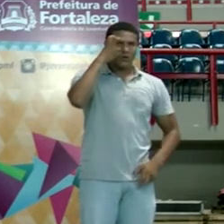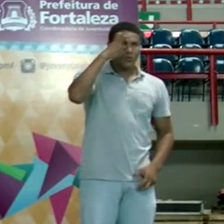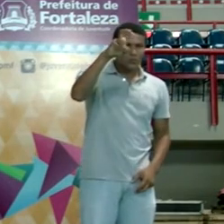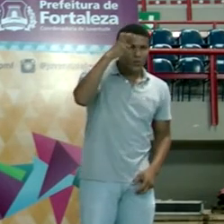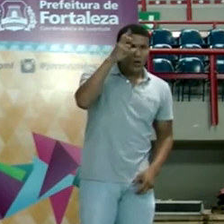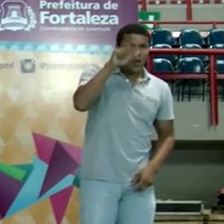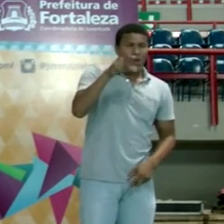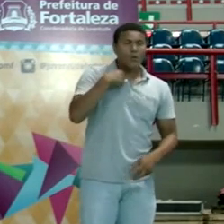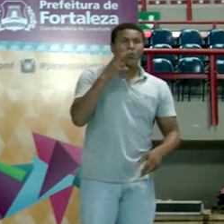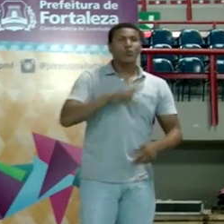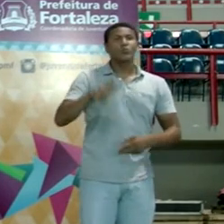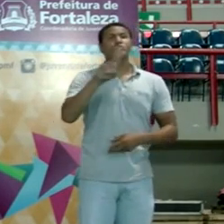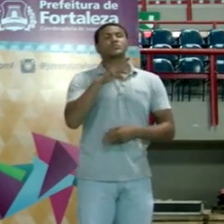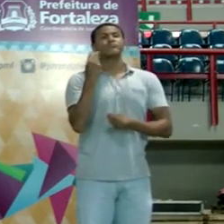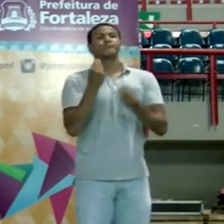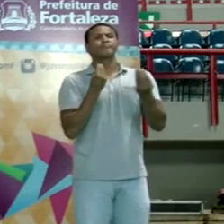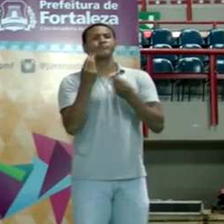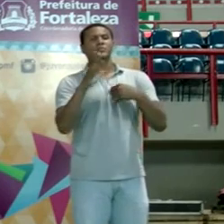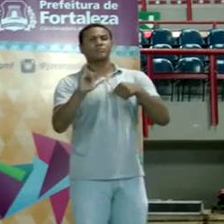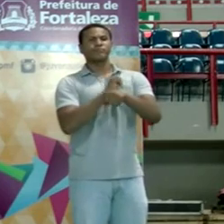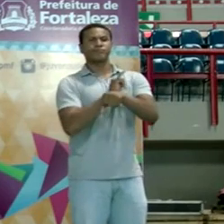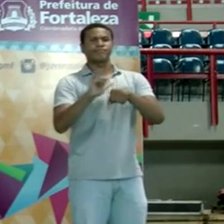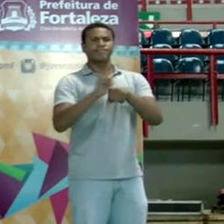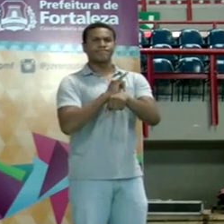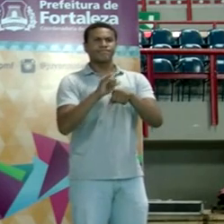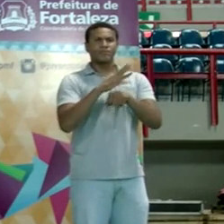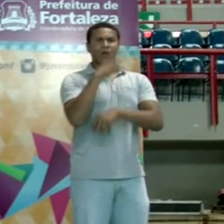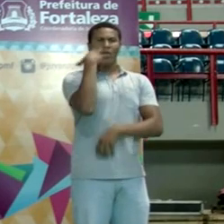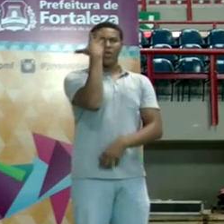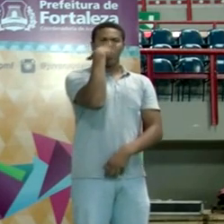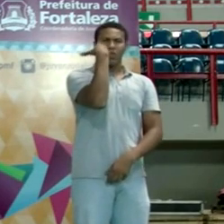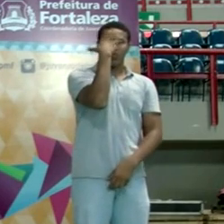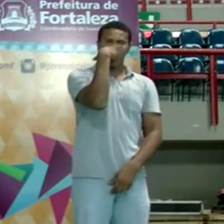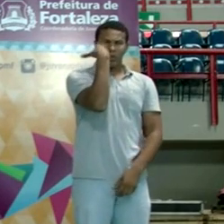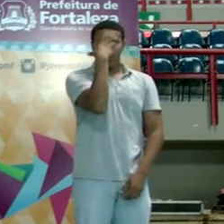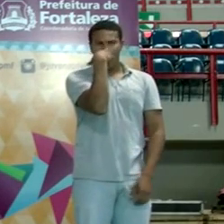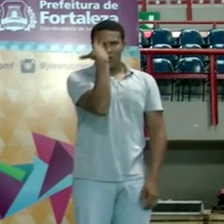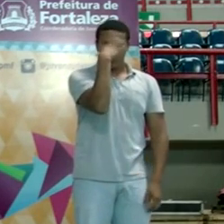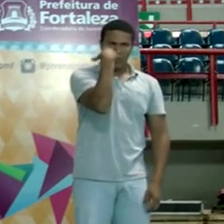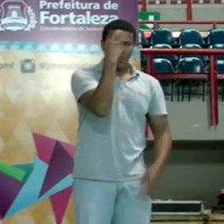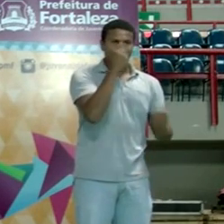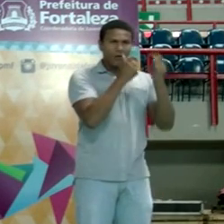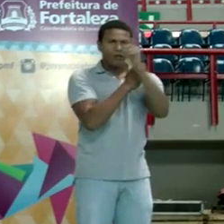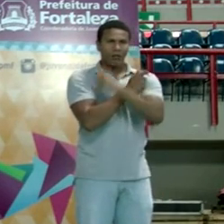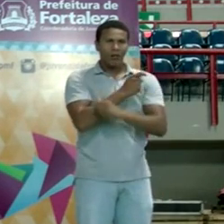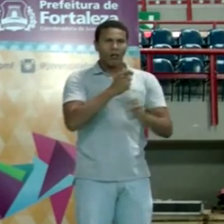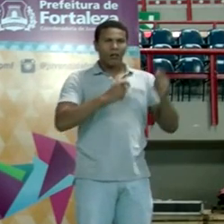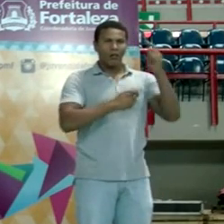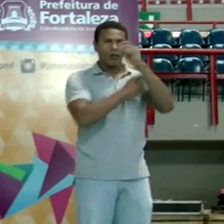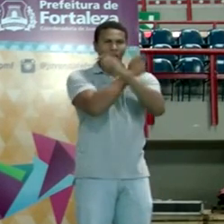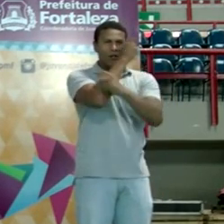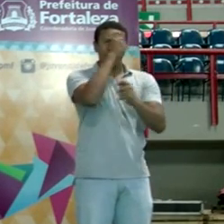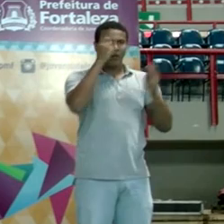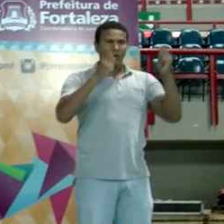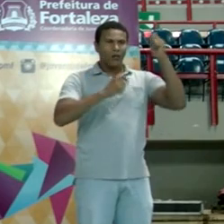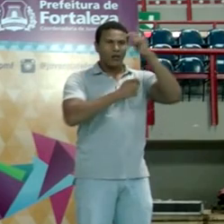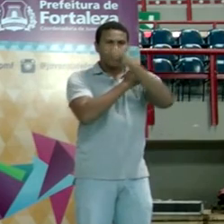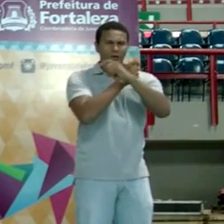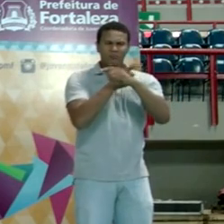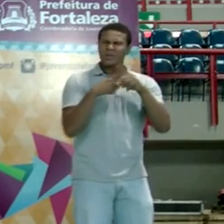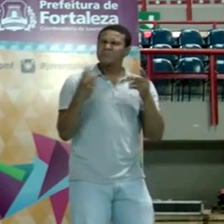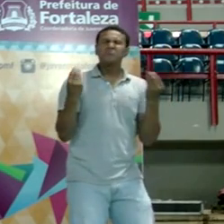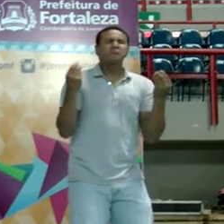ser utilizados como forma de alienação. Erciliano, e qual é o objetivo específico